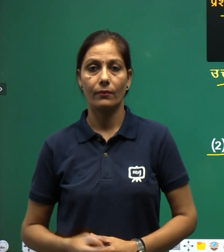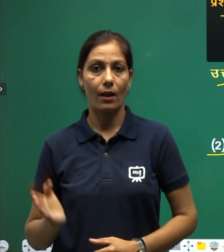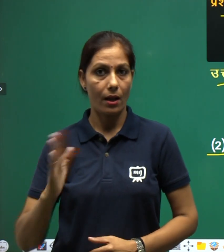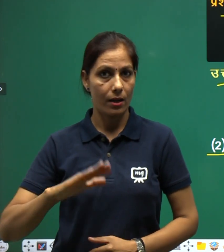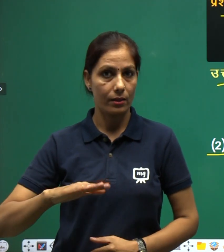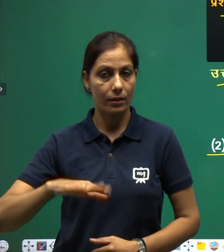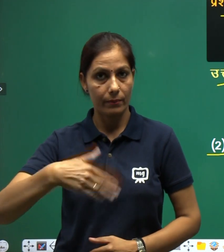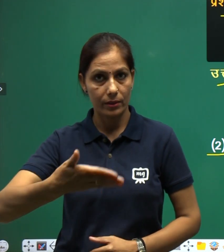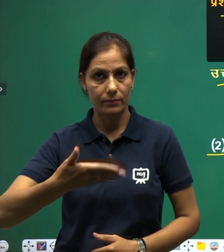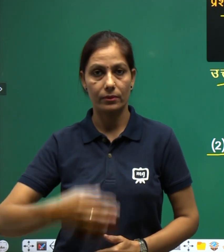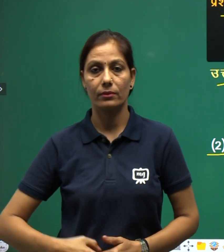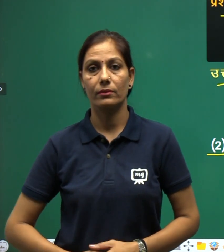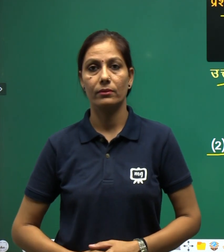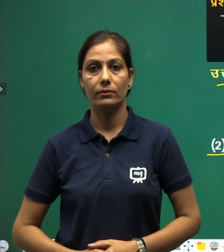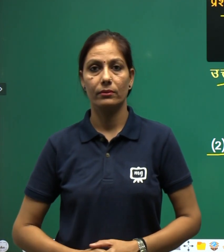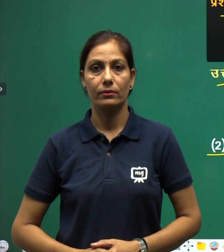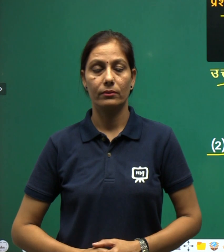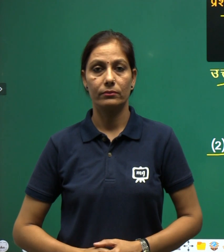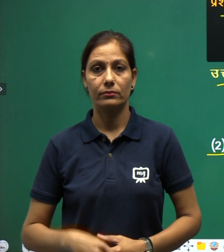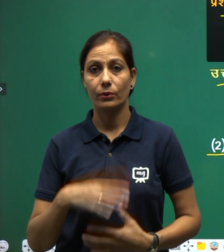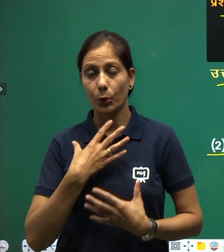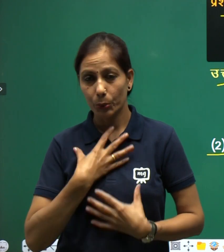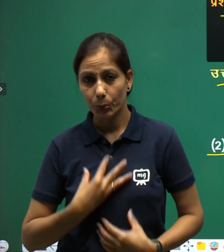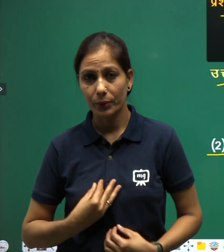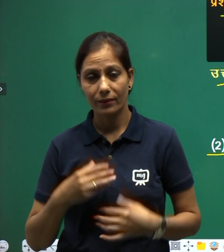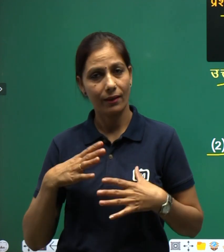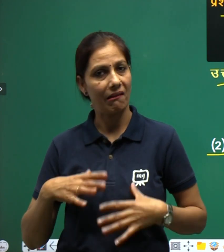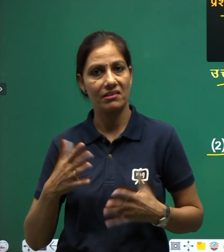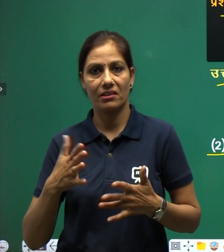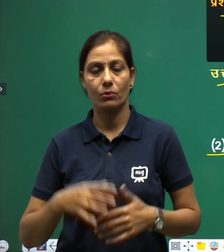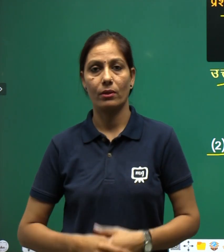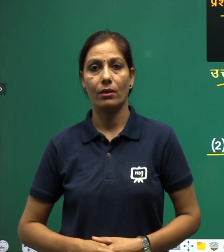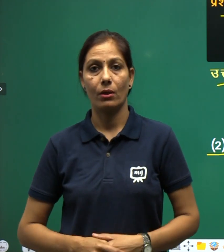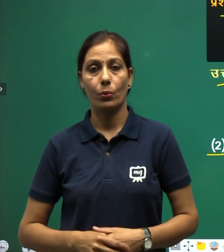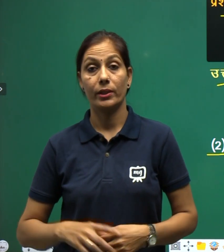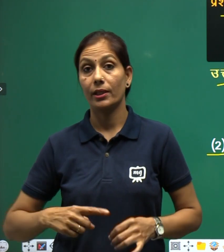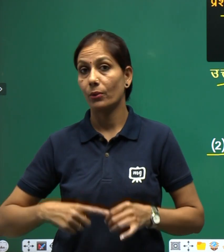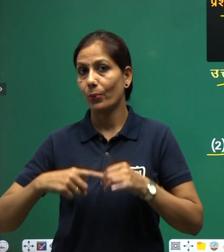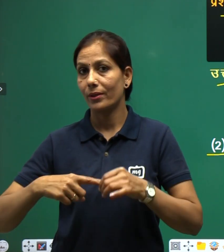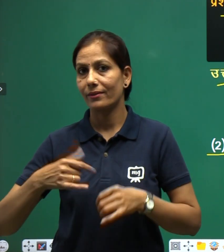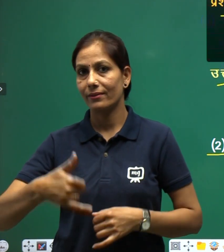आने के बाद भी निराश न होना उनकी विशेषता थी।